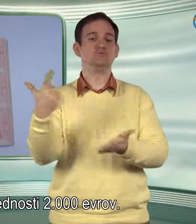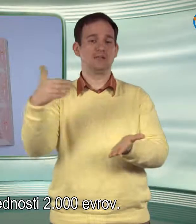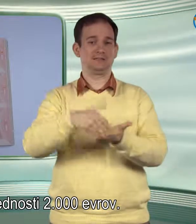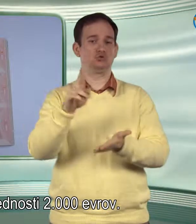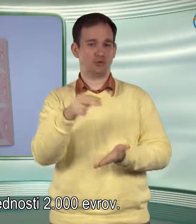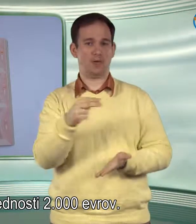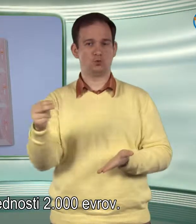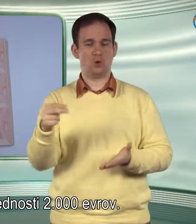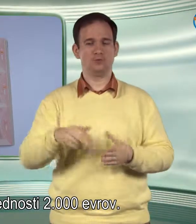evrov.